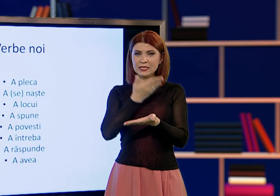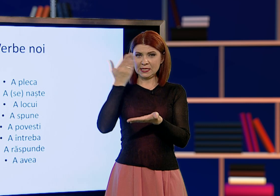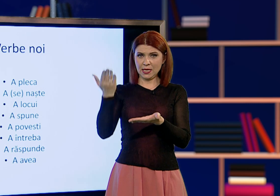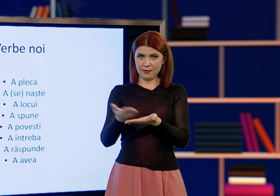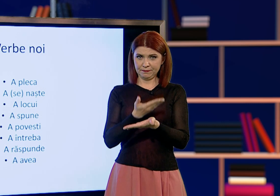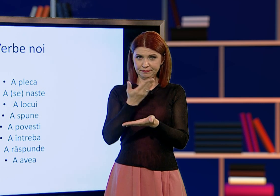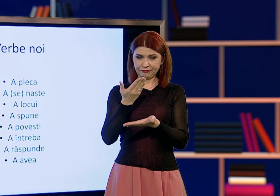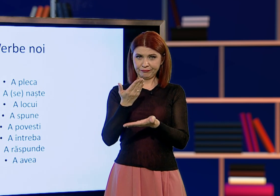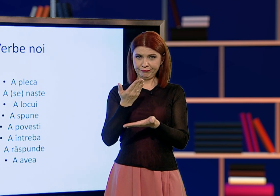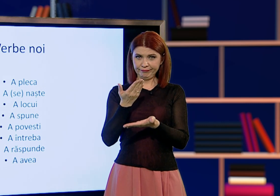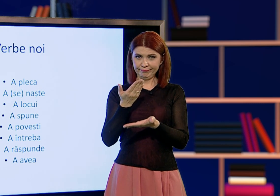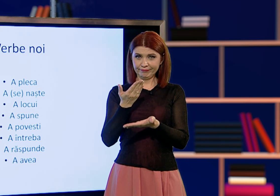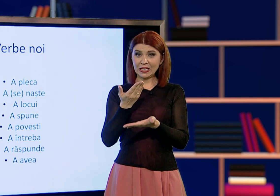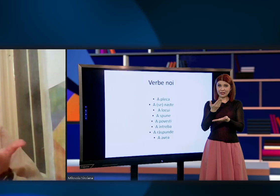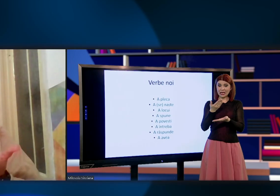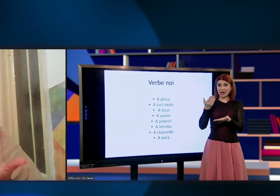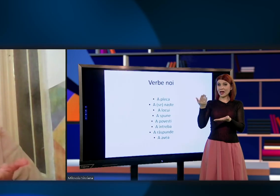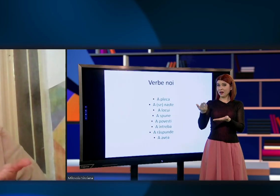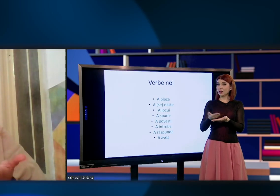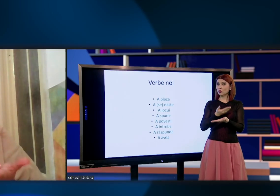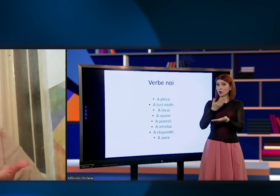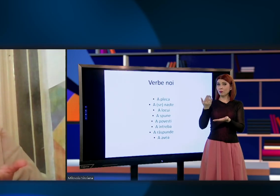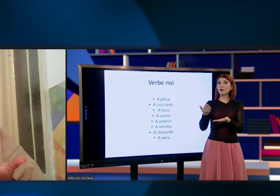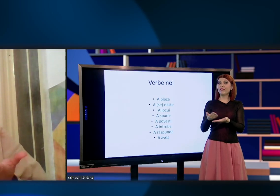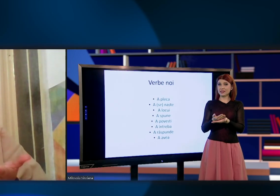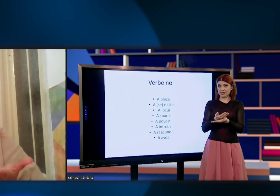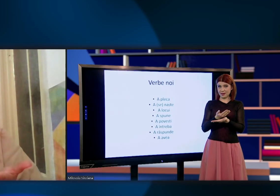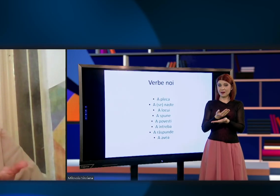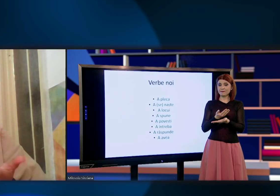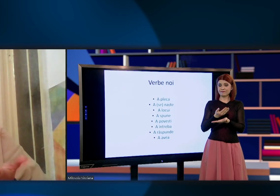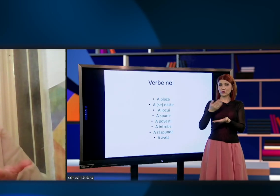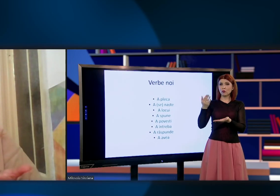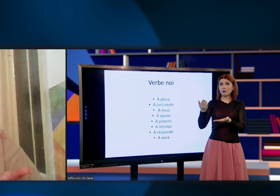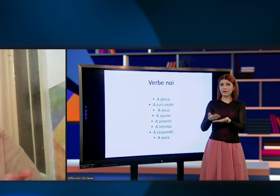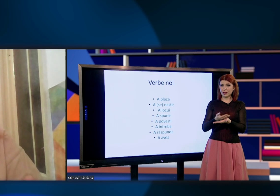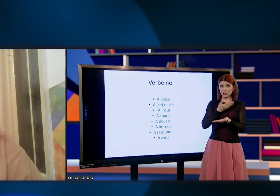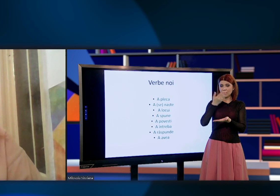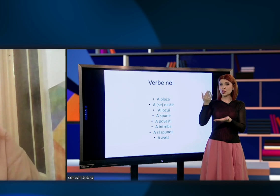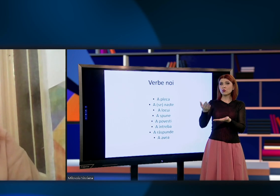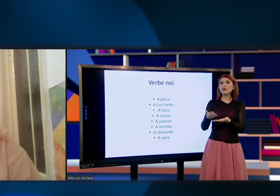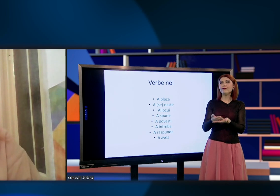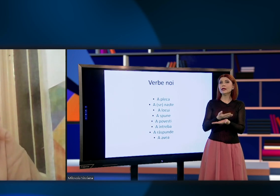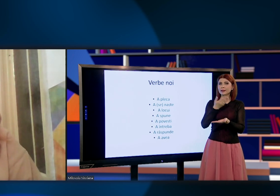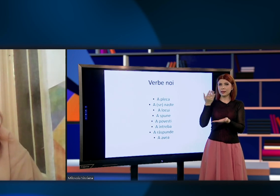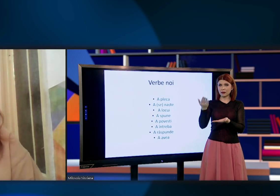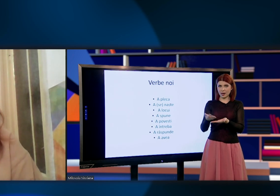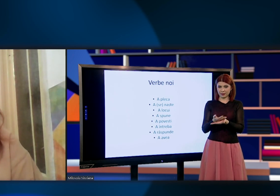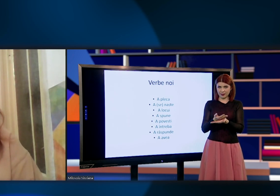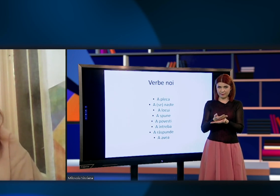povesti are legătură cu povestea cu poveștile și cu file din carte